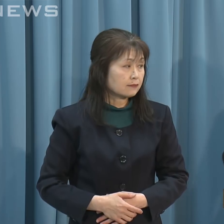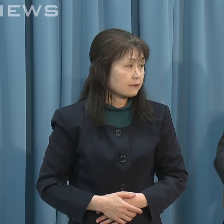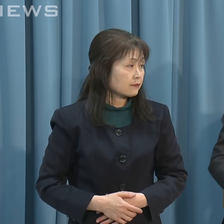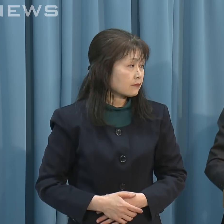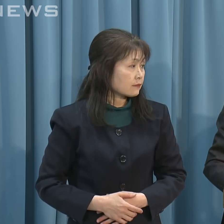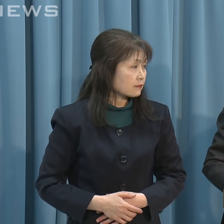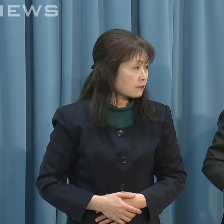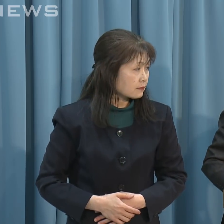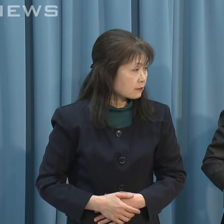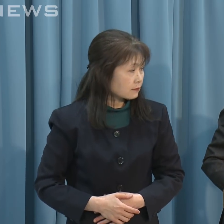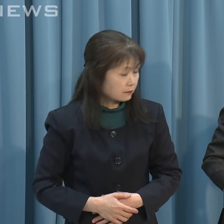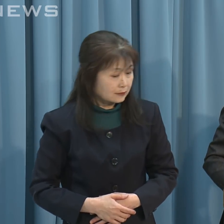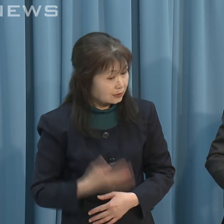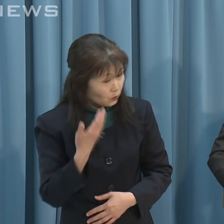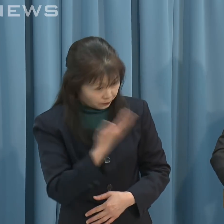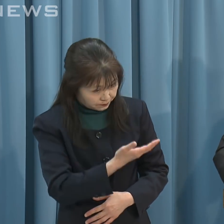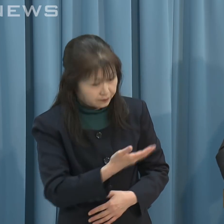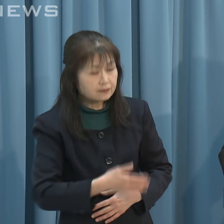はい。